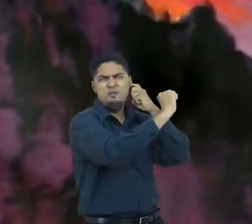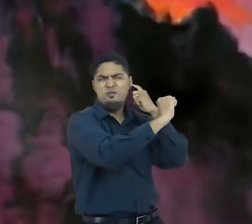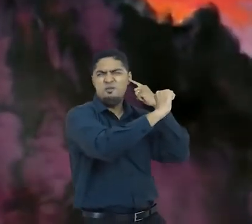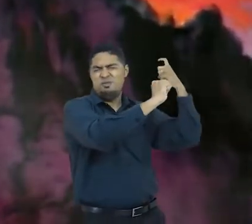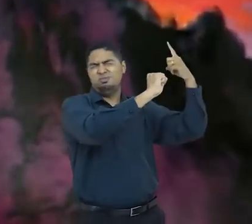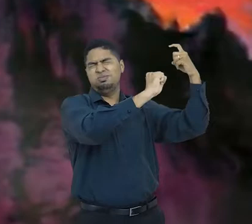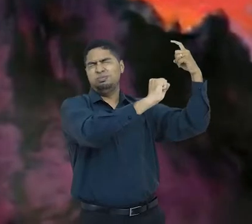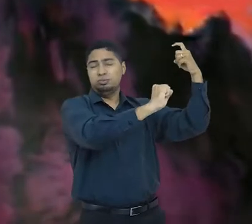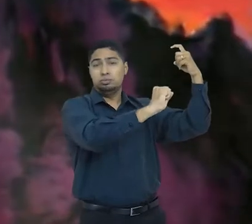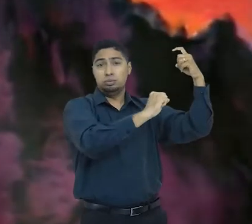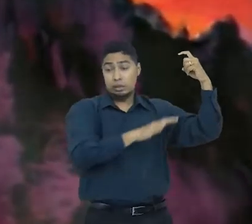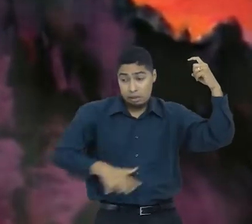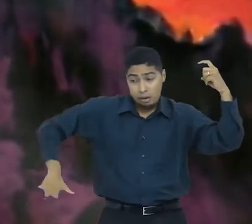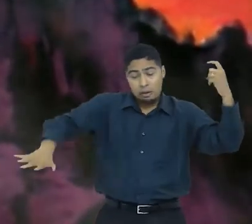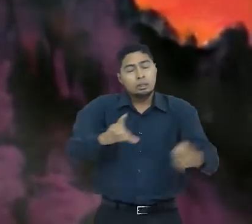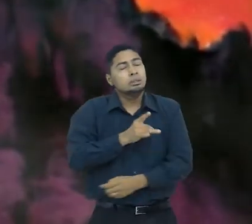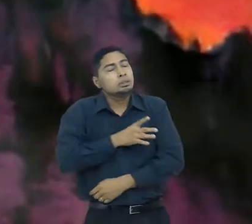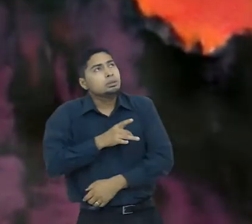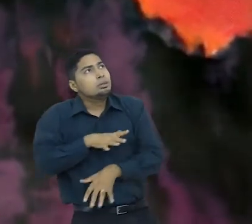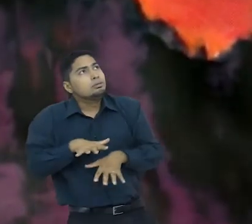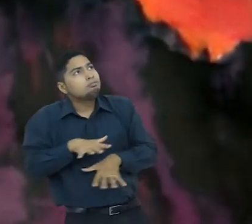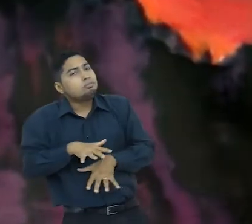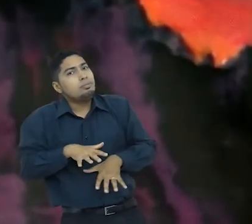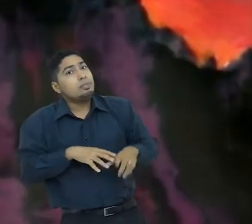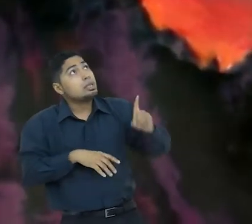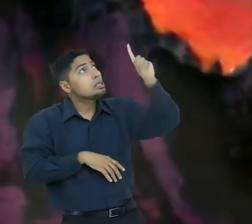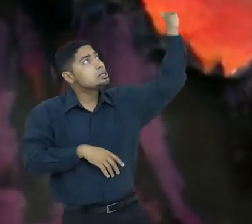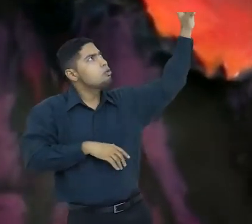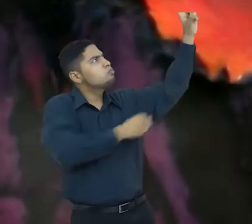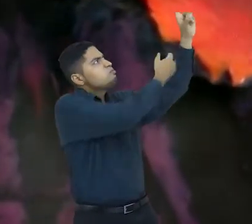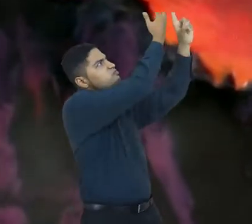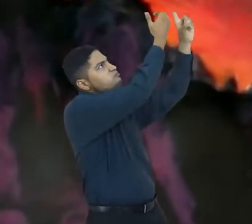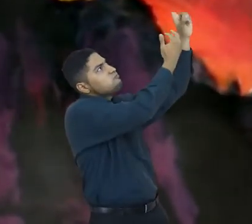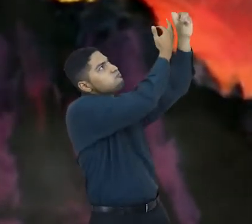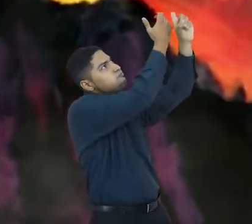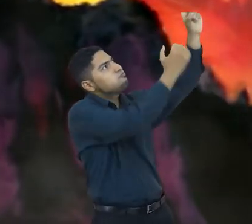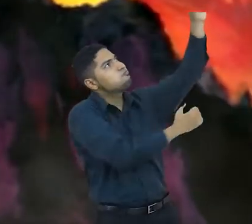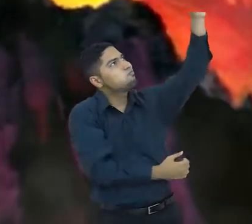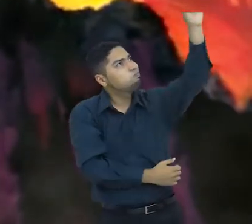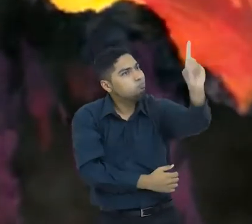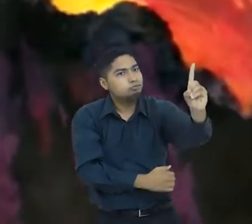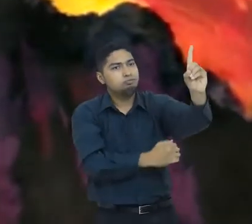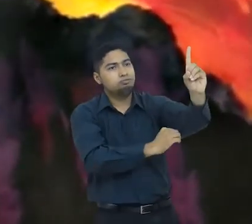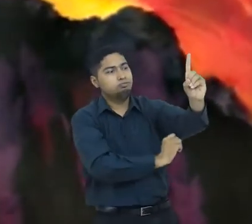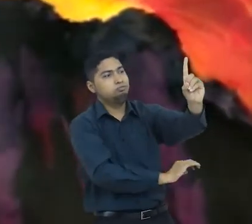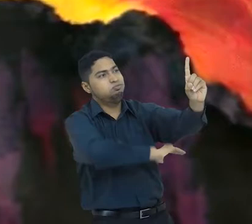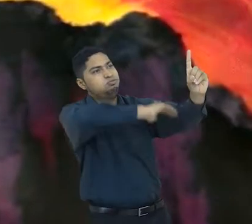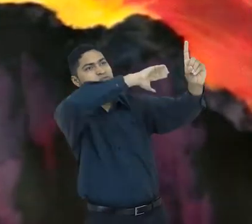de uma trombeta. Um som tão alto que o povo estremeceu. O Senhor, envolvido em fogo, desceu ao monte